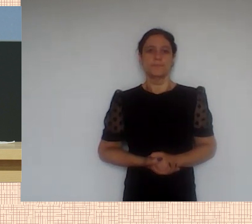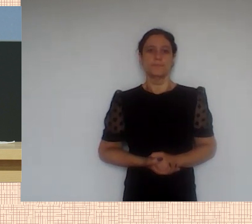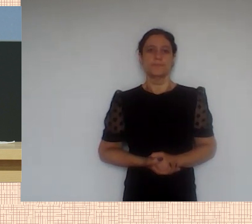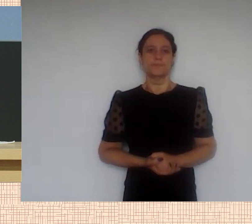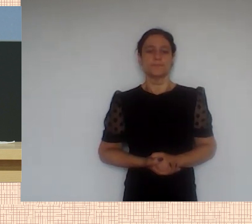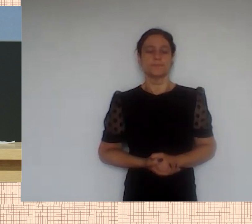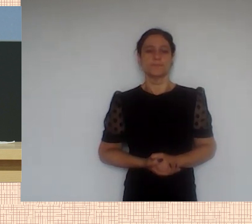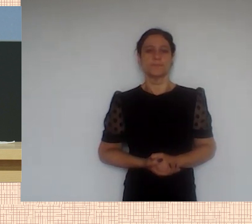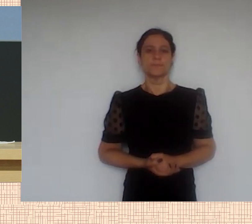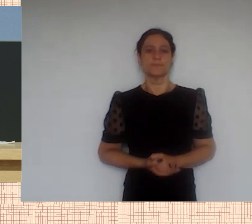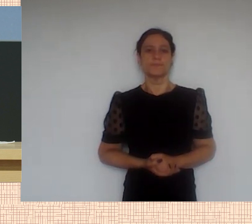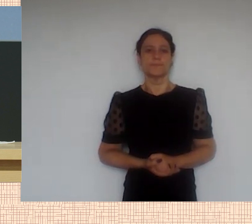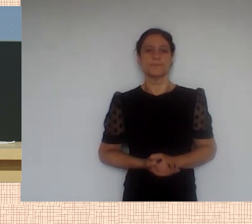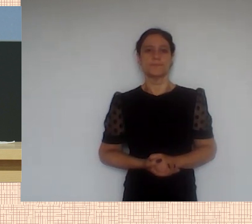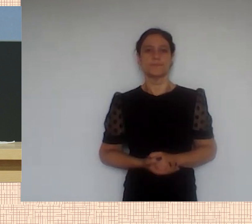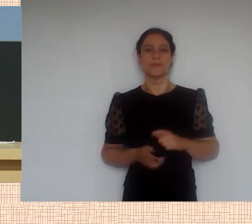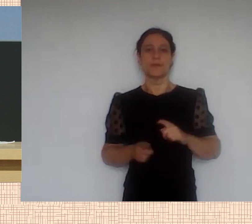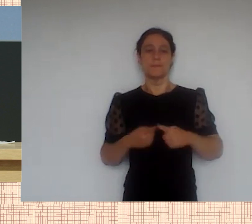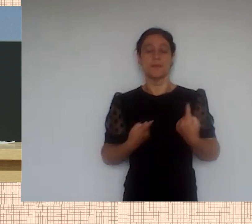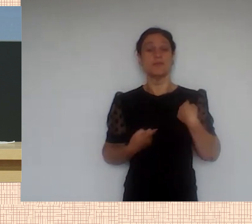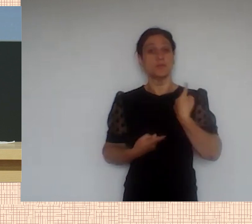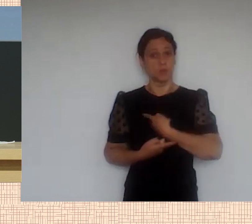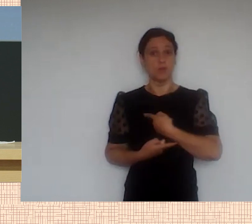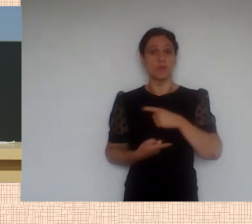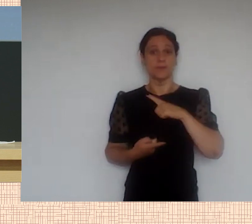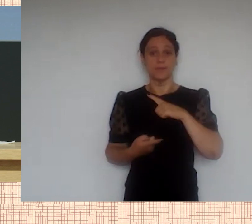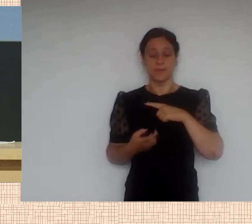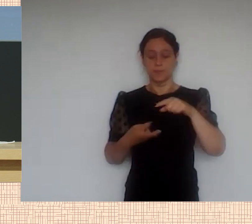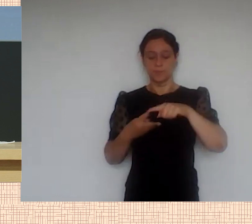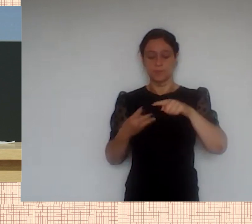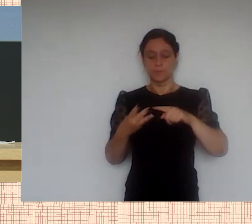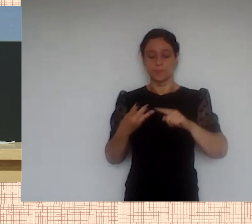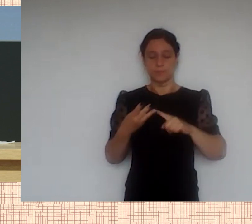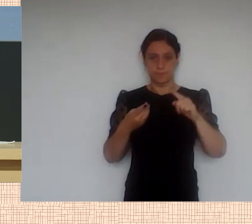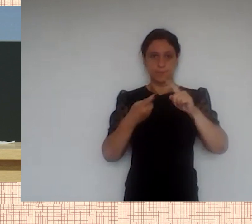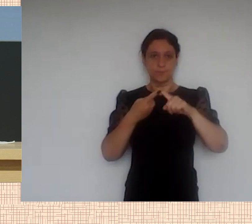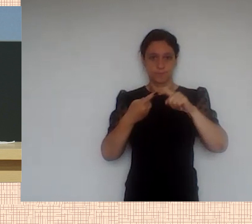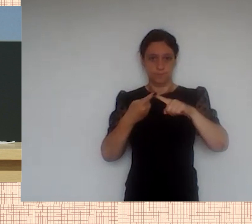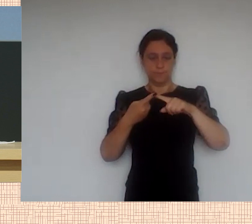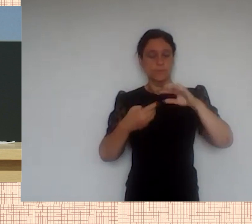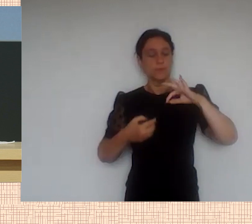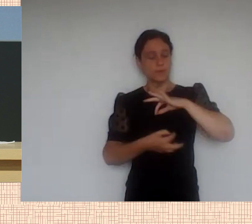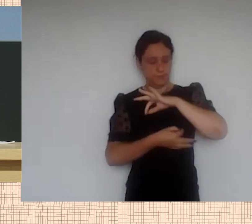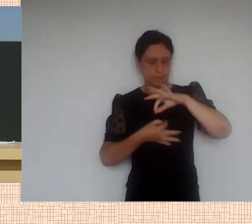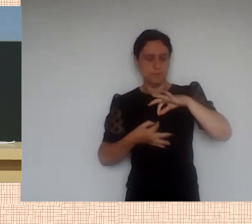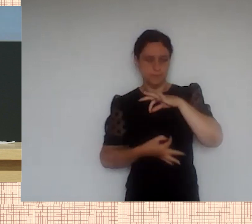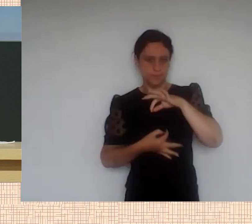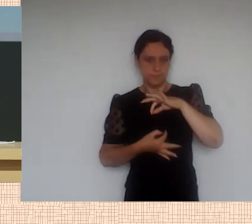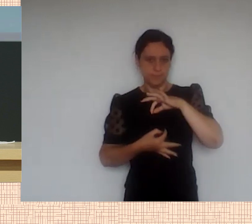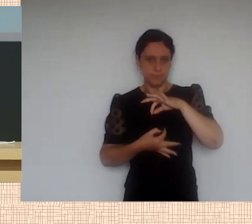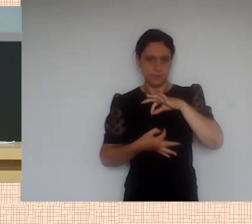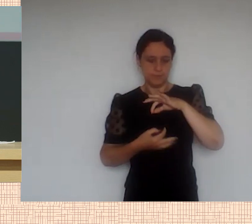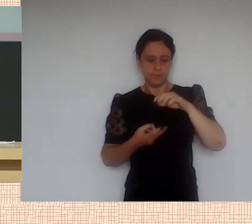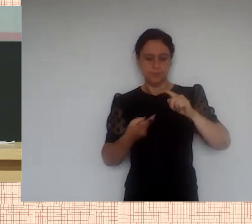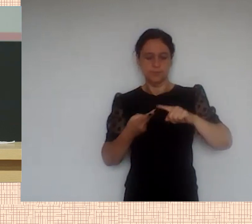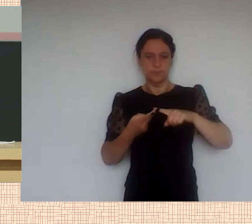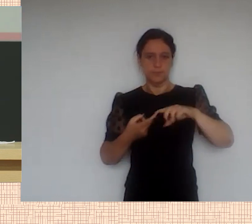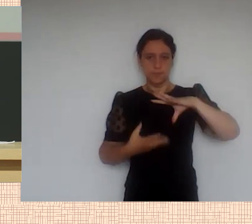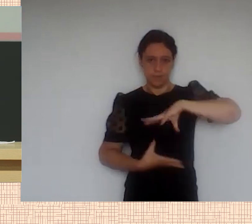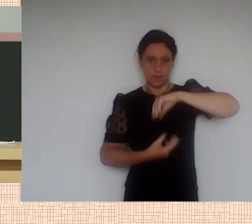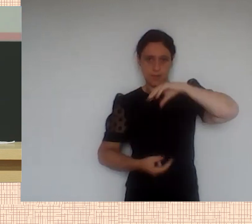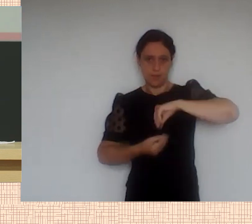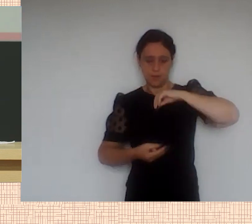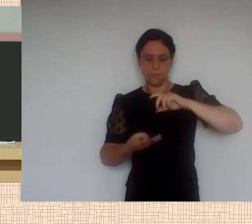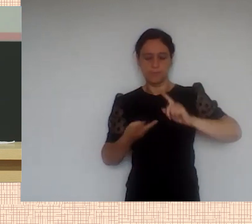Só que nós somos de três partes. Nós temos o espírito, e nós temos a